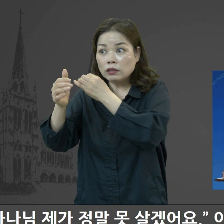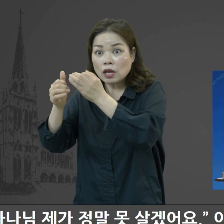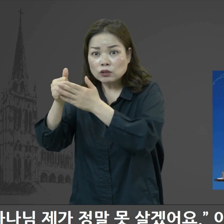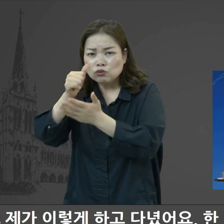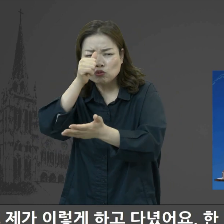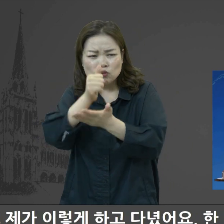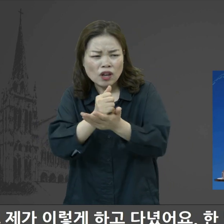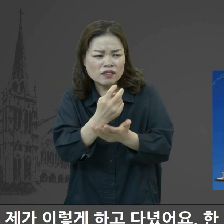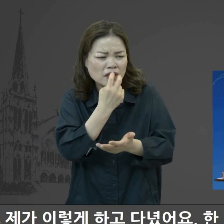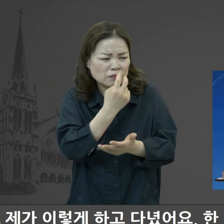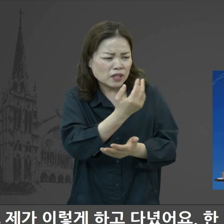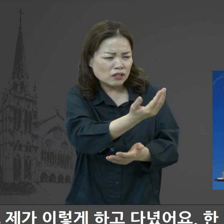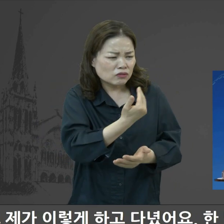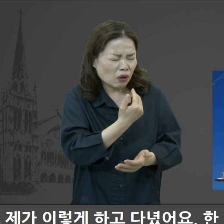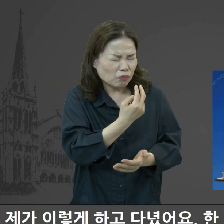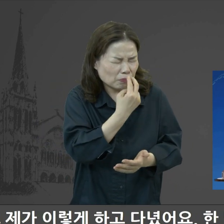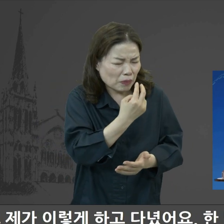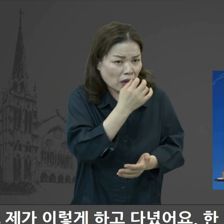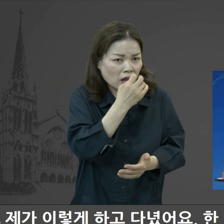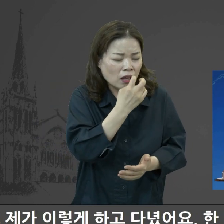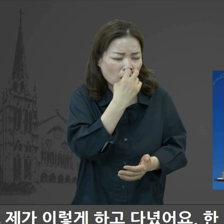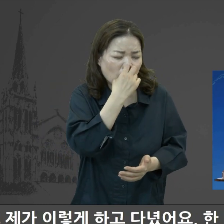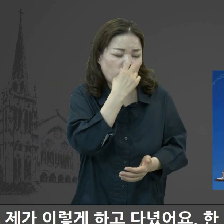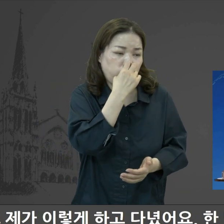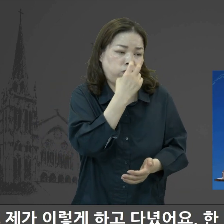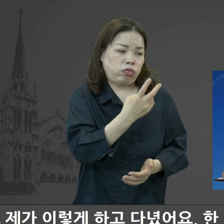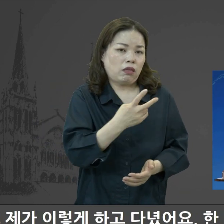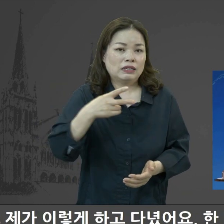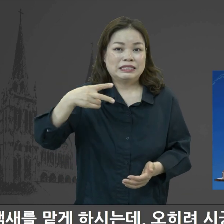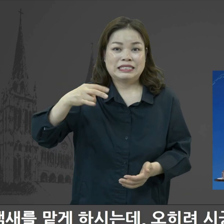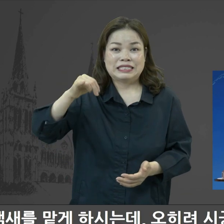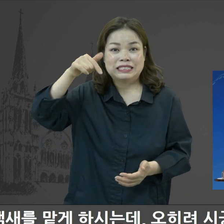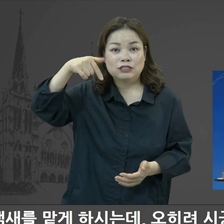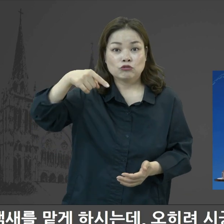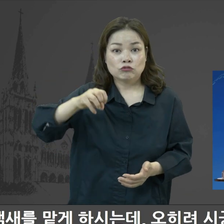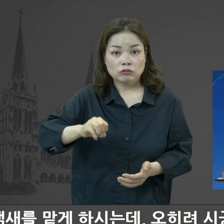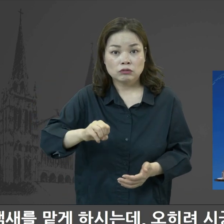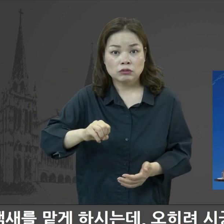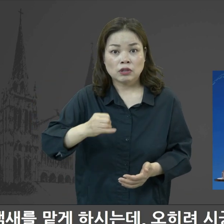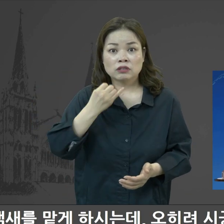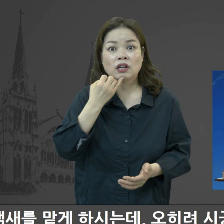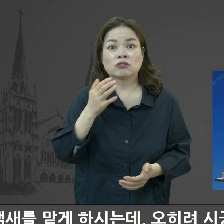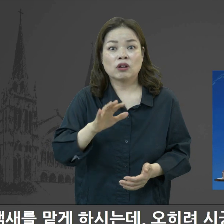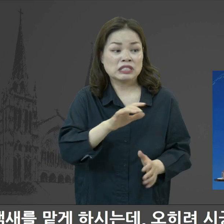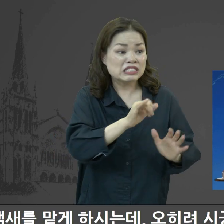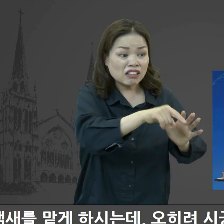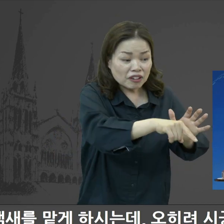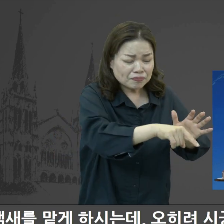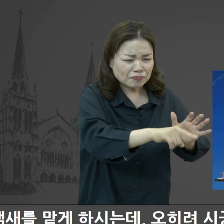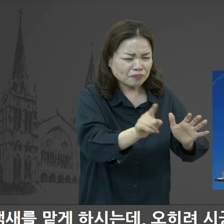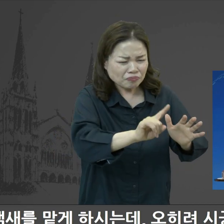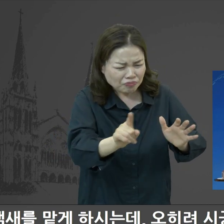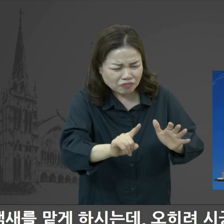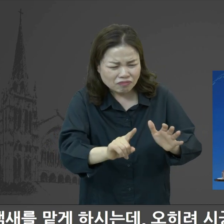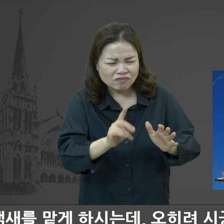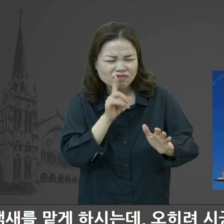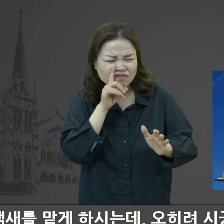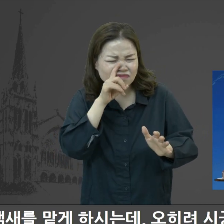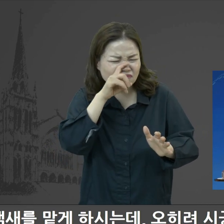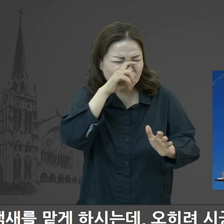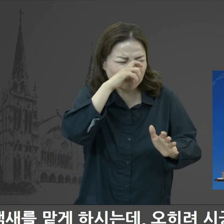그 죄의 냄새를 맡게 하시는데, 시궁창 냄새, 너무 좋은 냄새예요. 이 세상에 어떠한